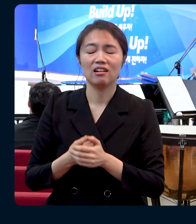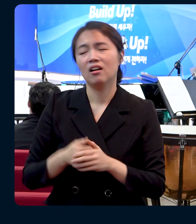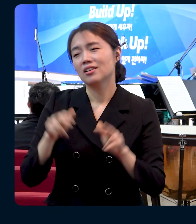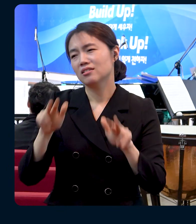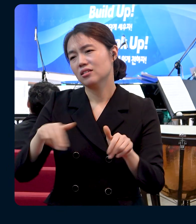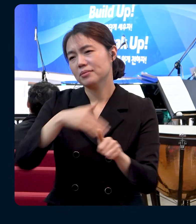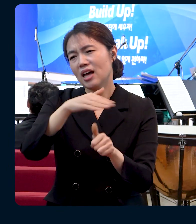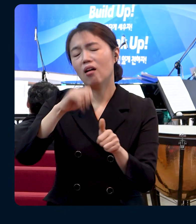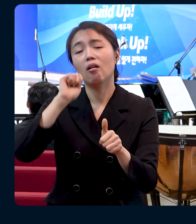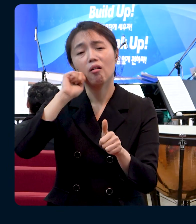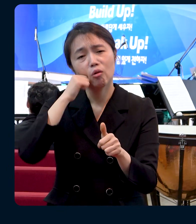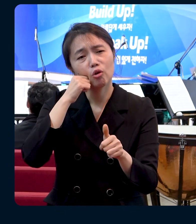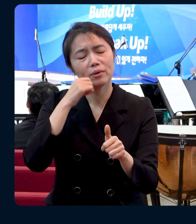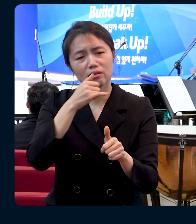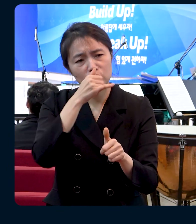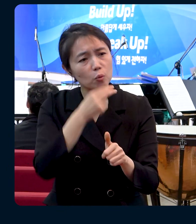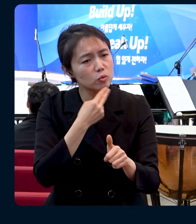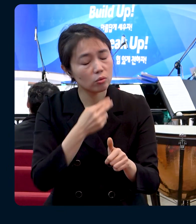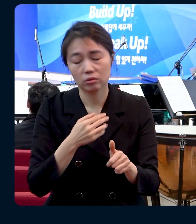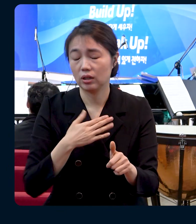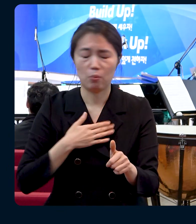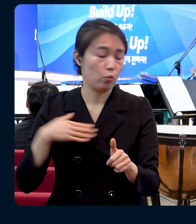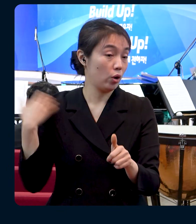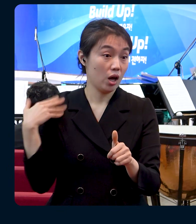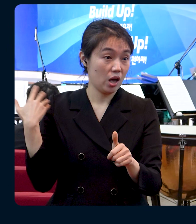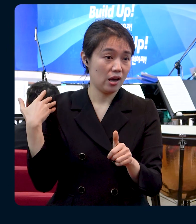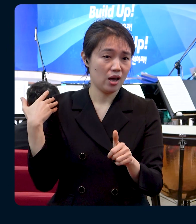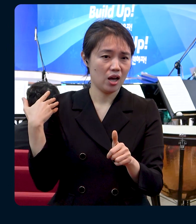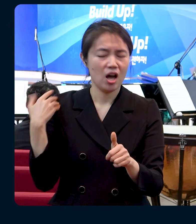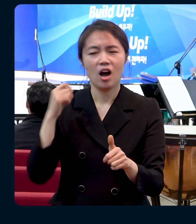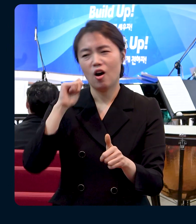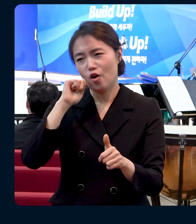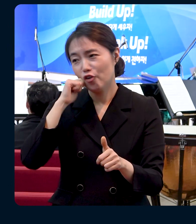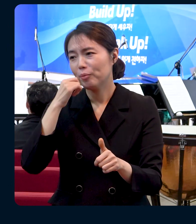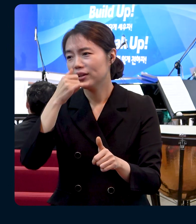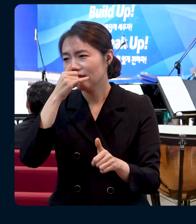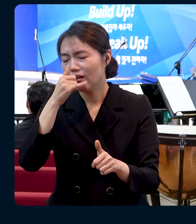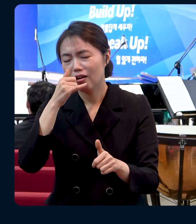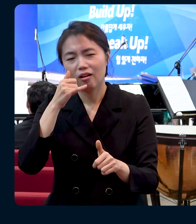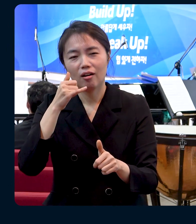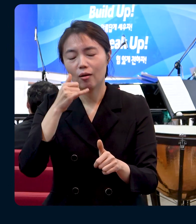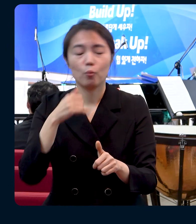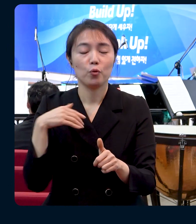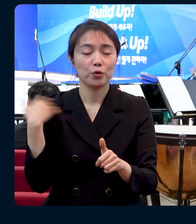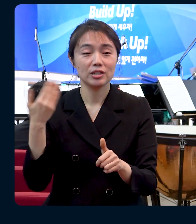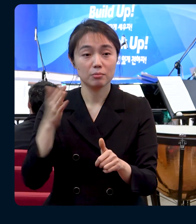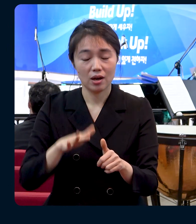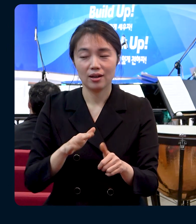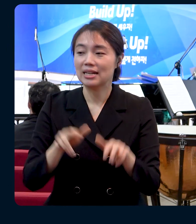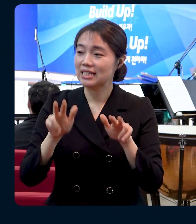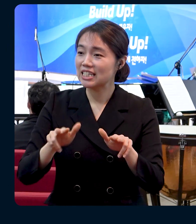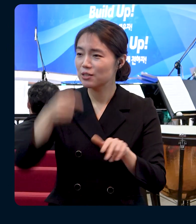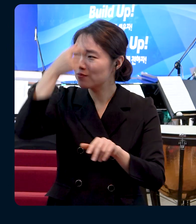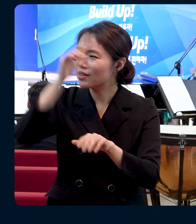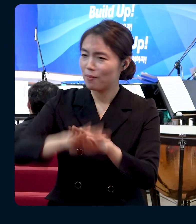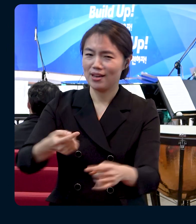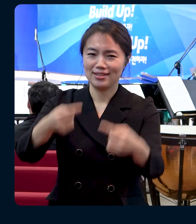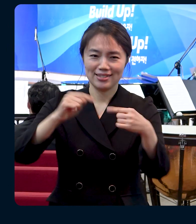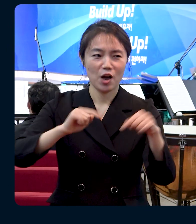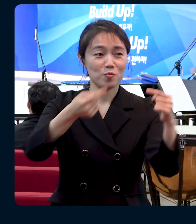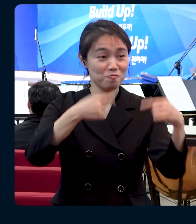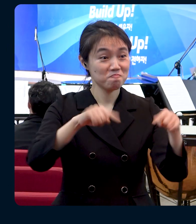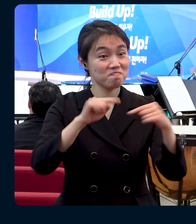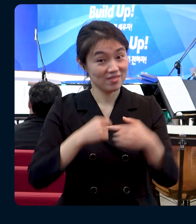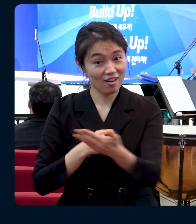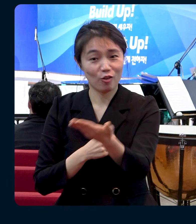말씀하셨어요. 지금 어떤 환경 속에 있는지 모르겠어요. 지금 얼마나 힘든지 모르겠어요. 하지만 지금